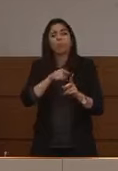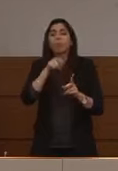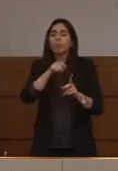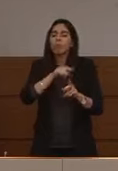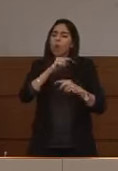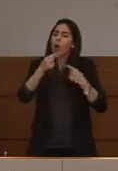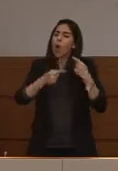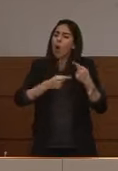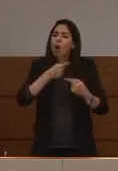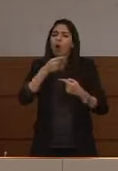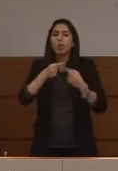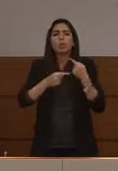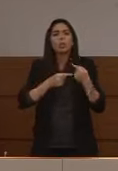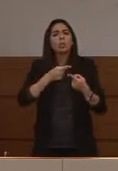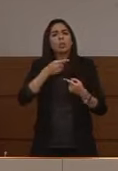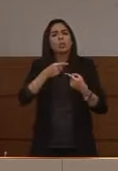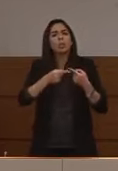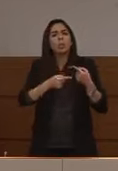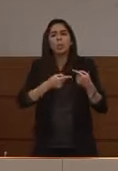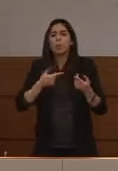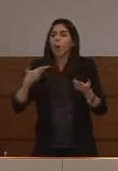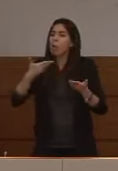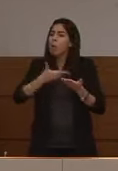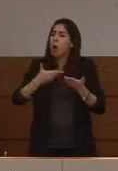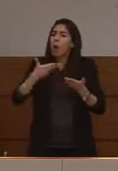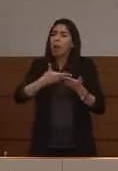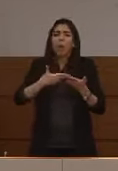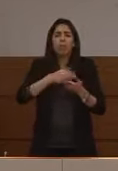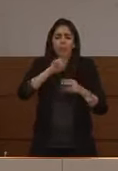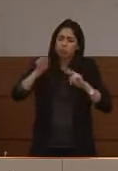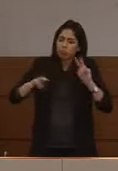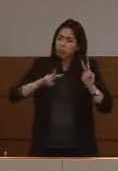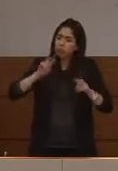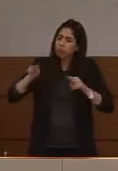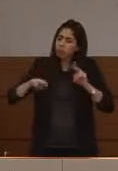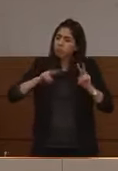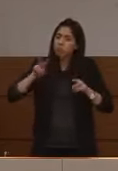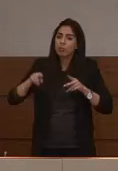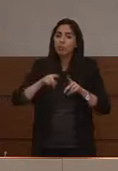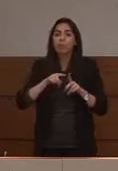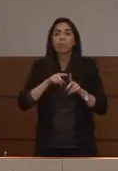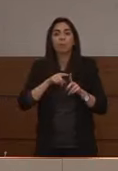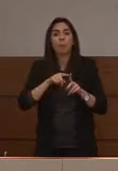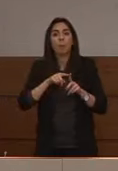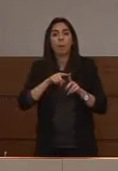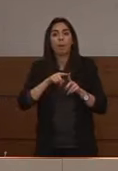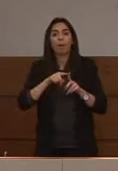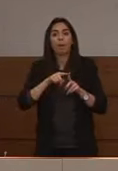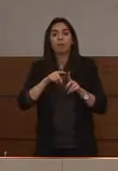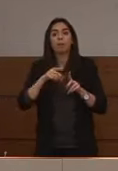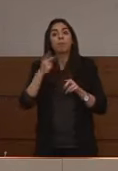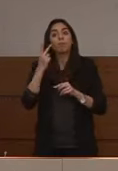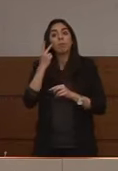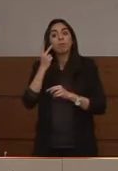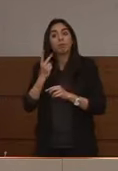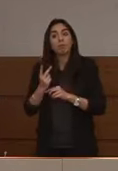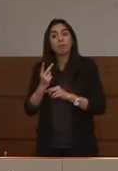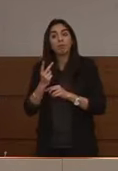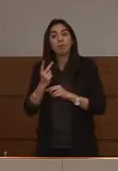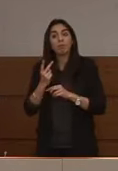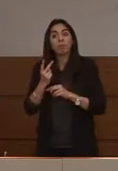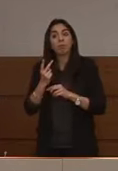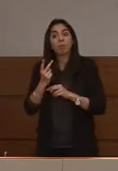le proposte che arrivano e quanto è stato identificato come